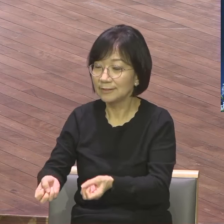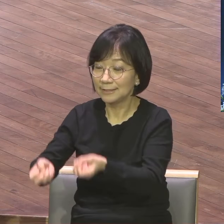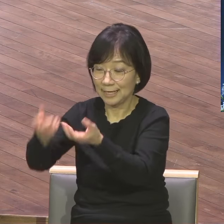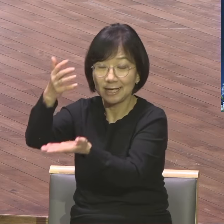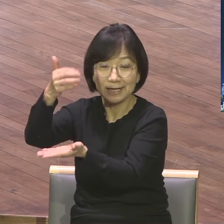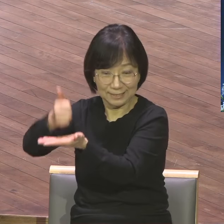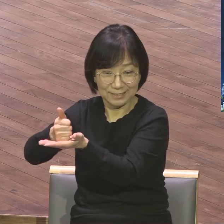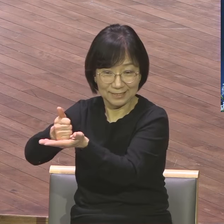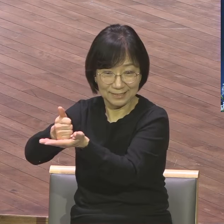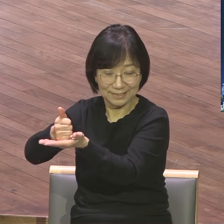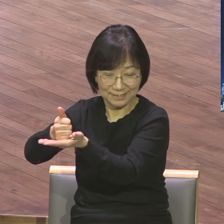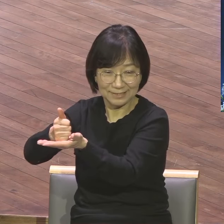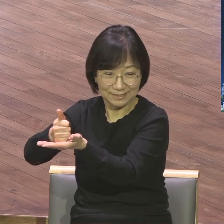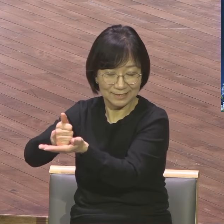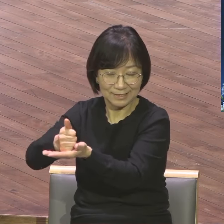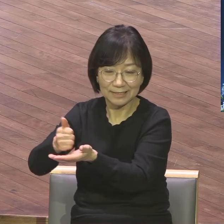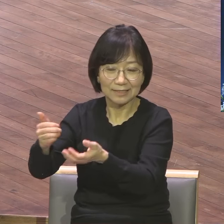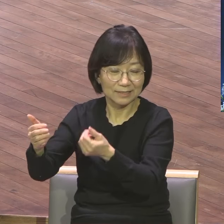온 세상의 죄를